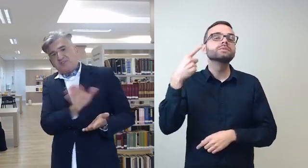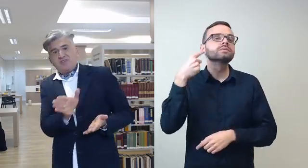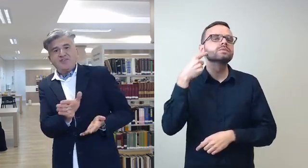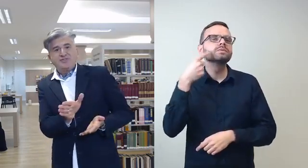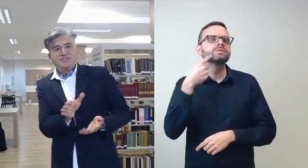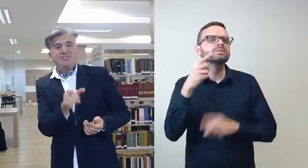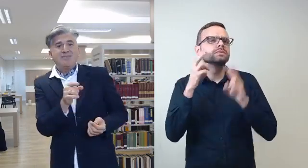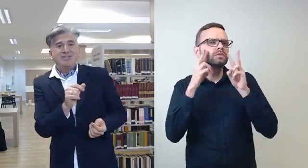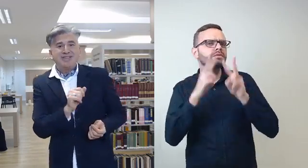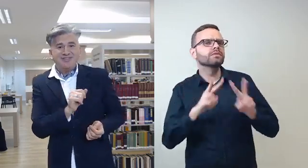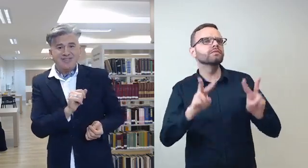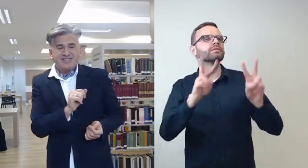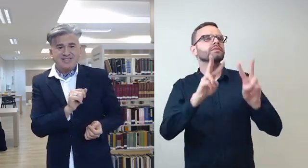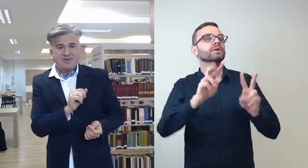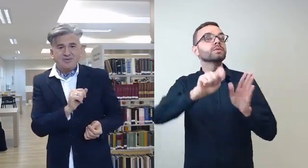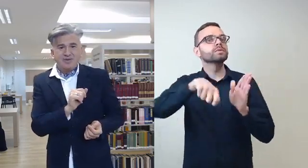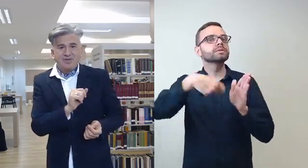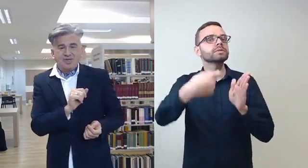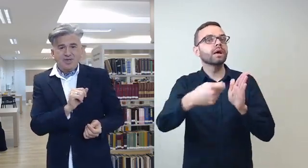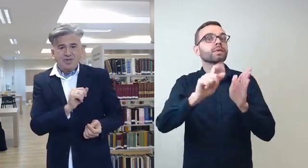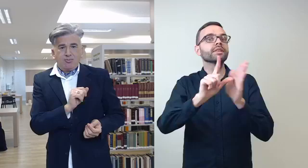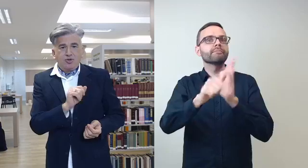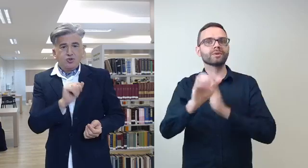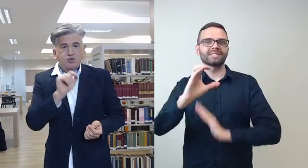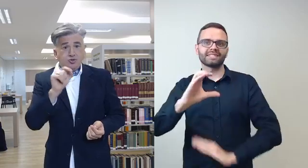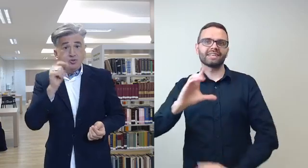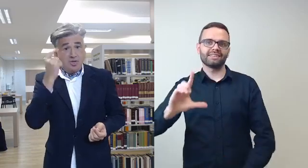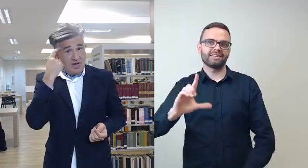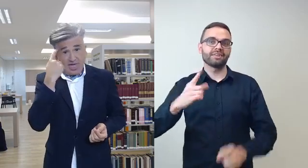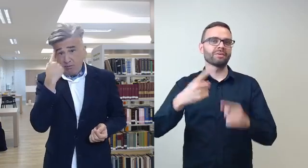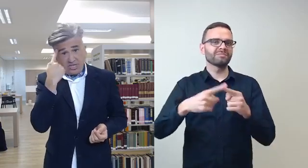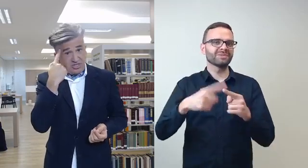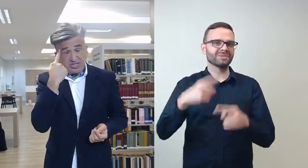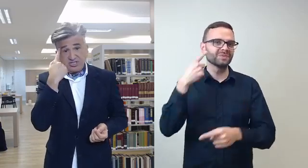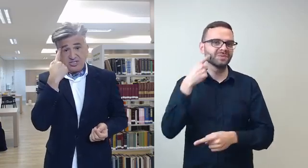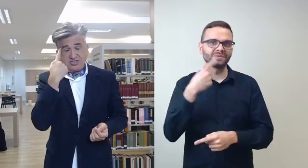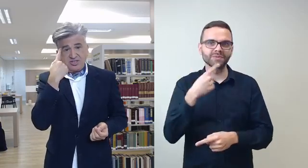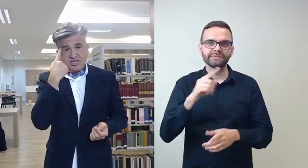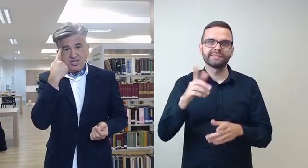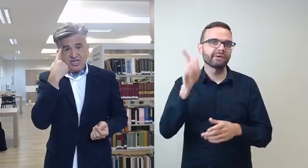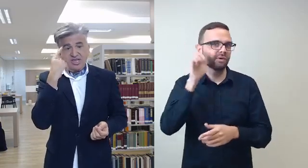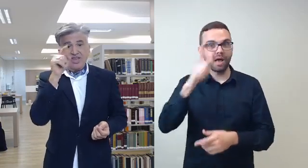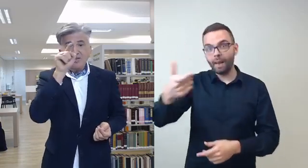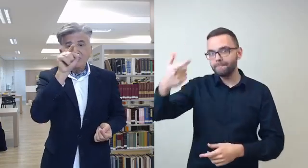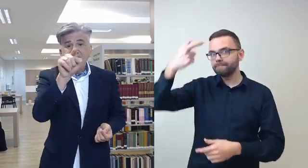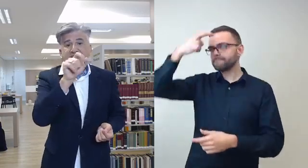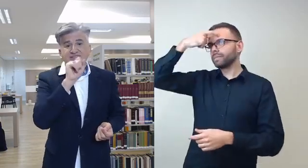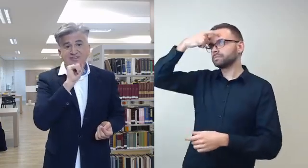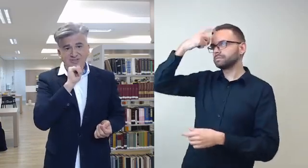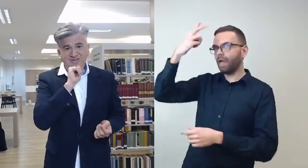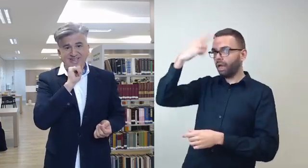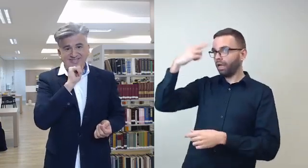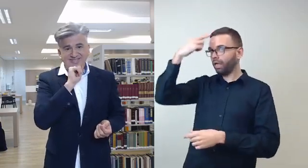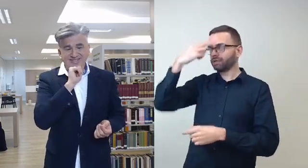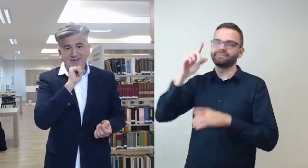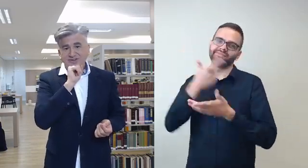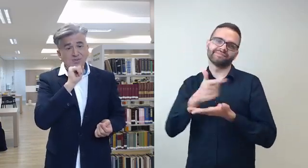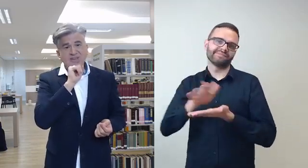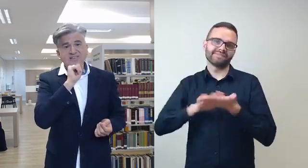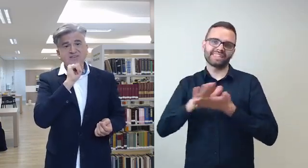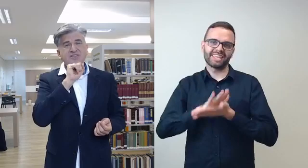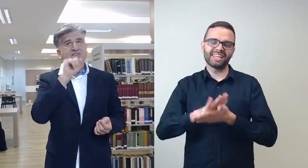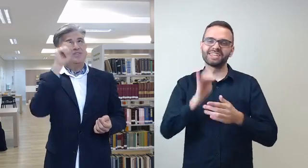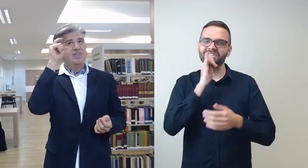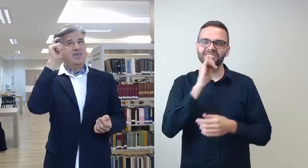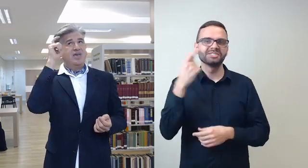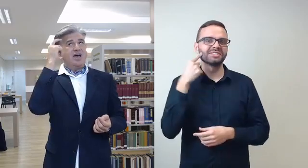depois você faz o sistema de classificação. Porque o surdo não lê a mente da gente. Ele lê os sinais que a gente faz. Ele não tem